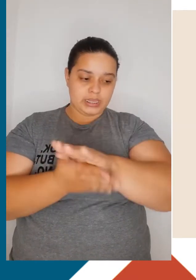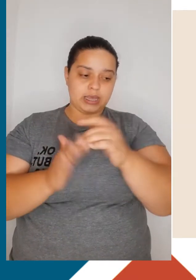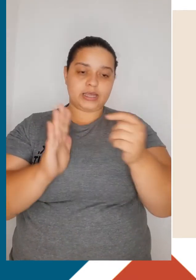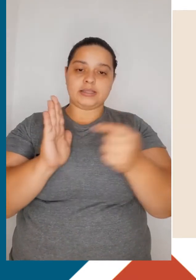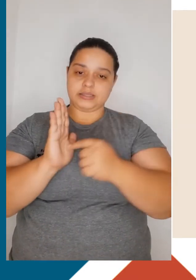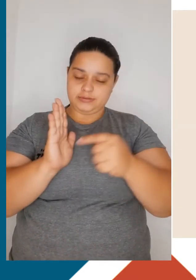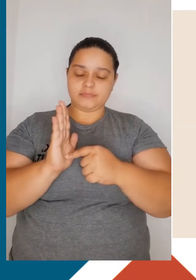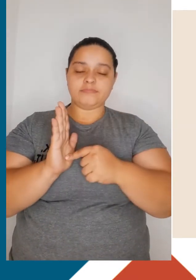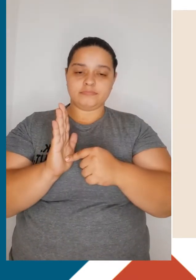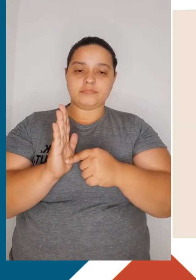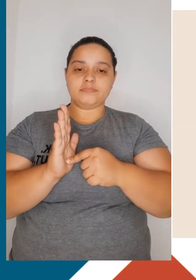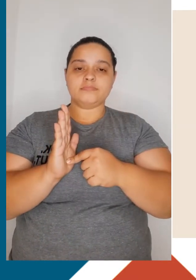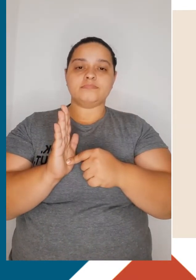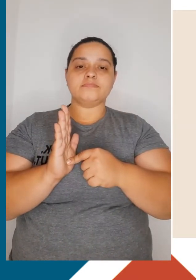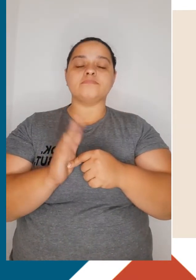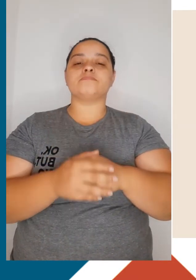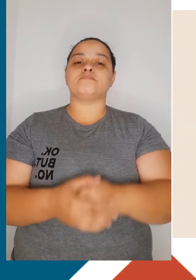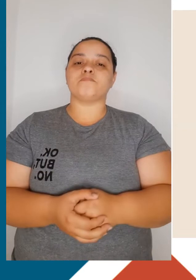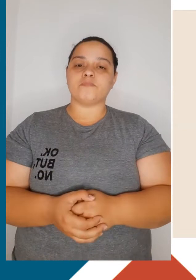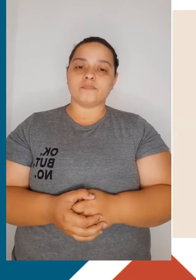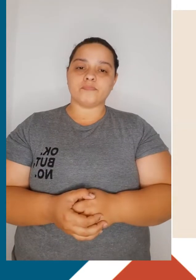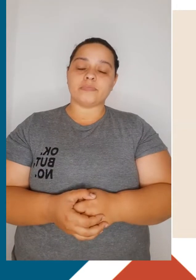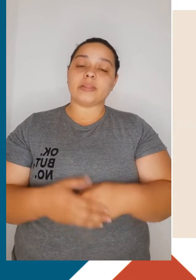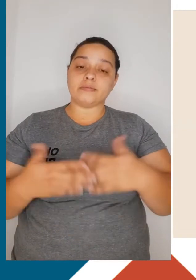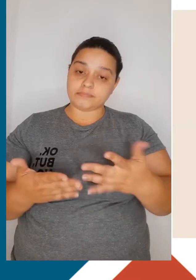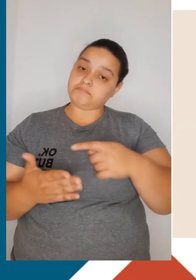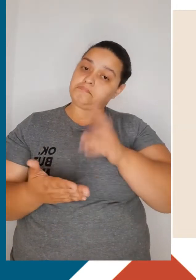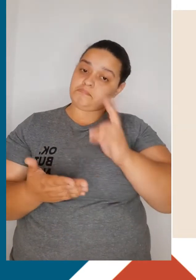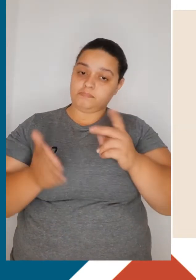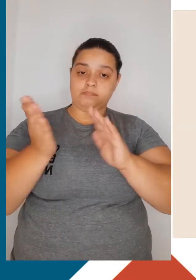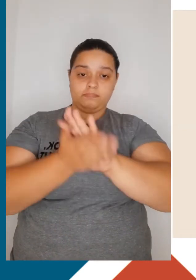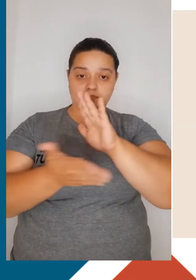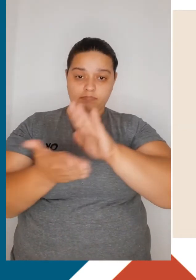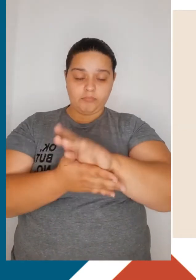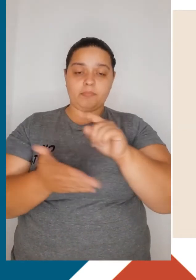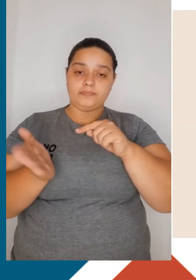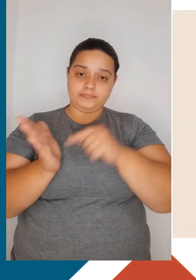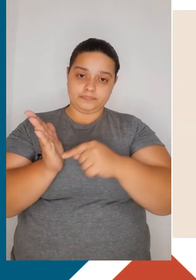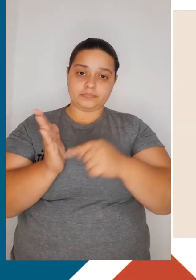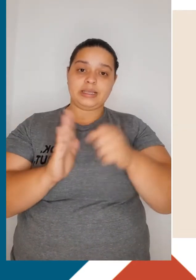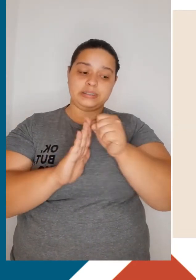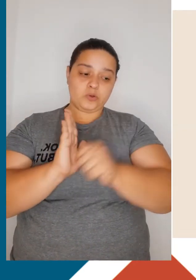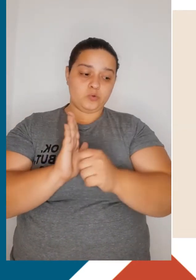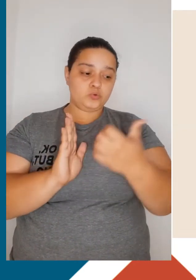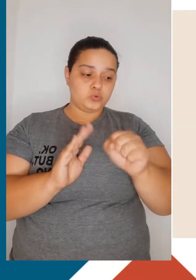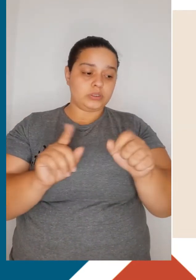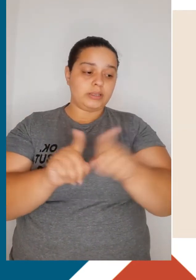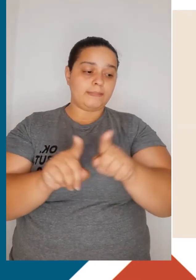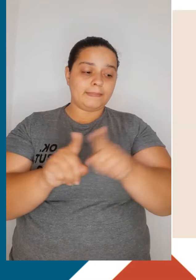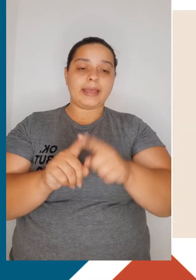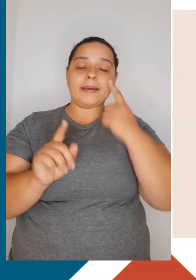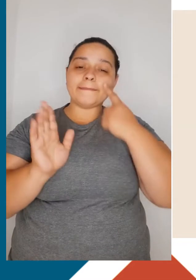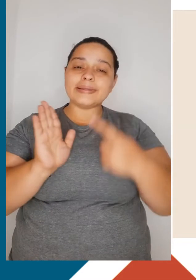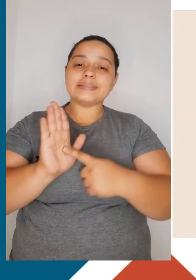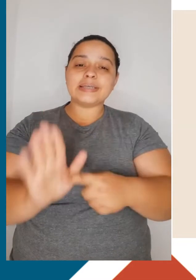pela iniciativa de Diderot e d'Alembert, e nessa enciclopédia, publicada no século XVIII, também